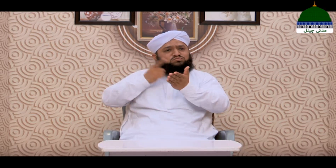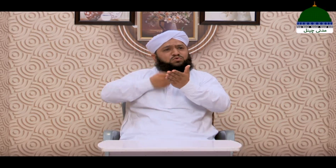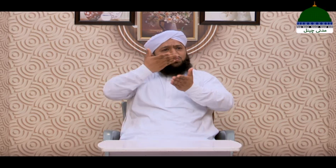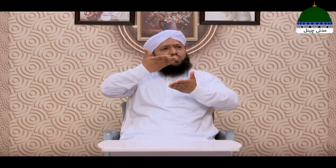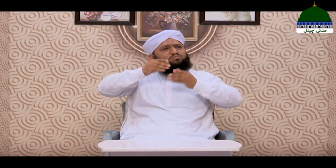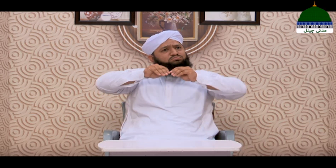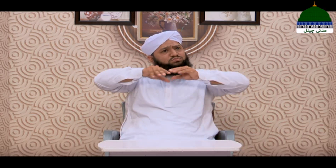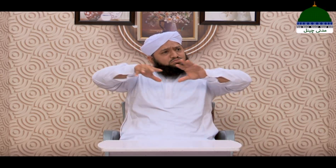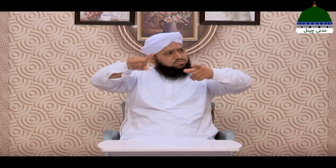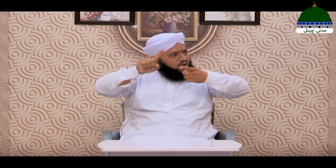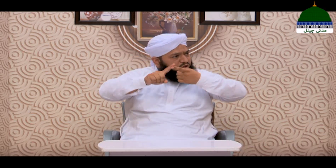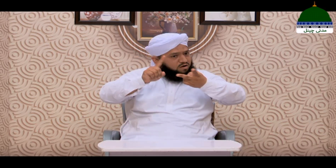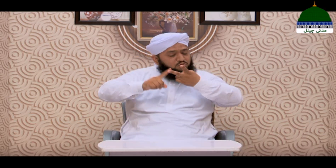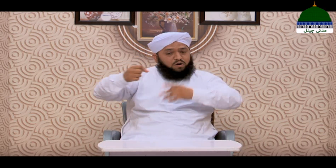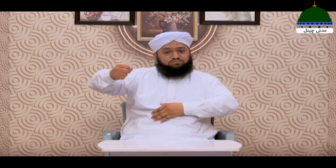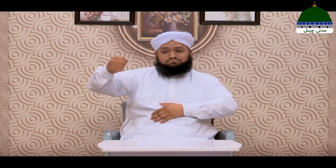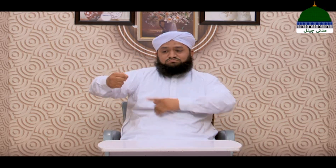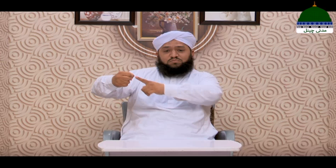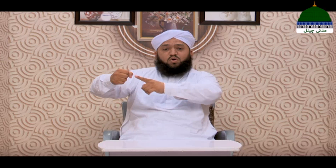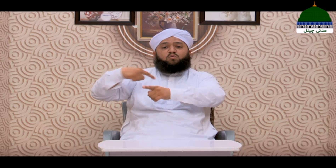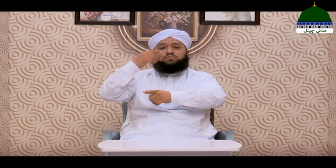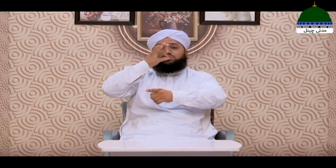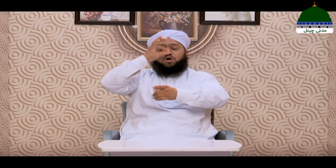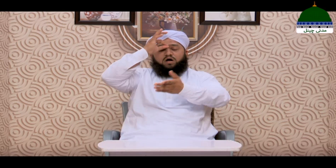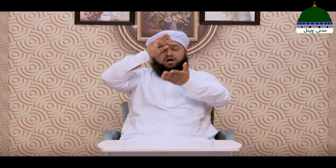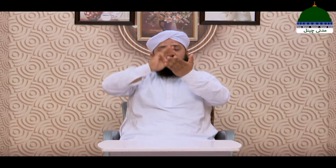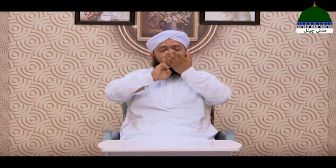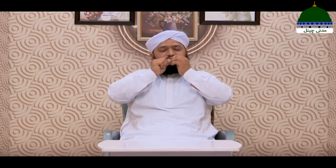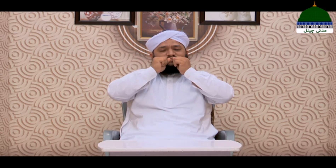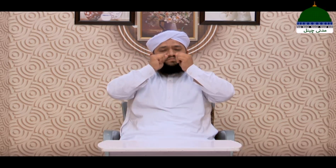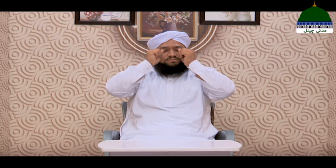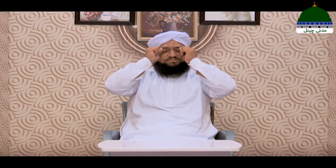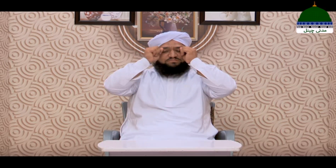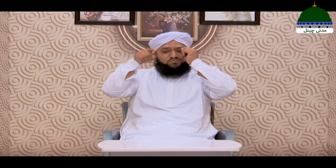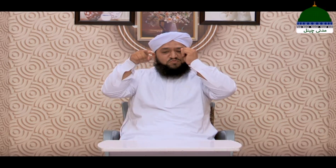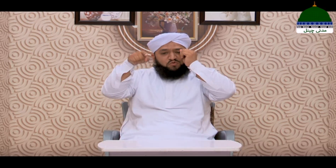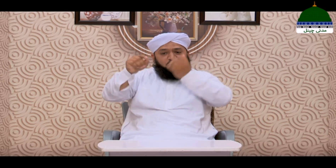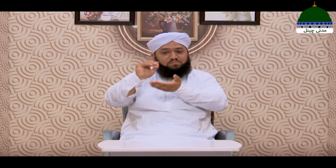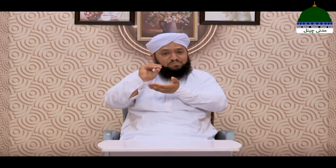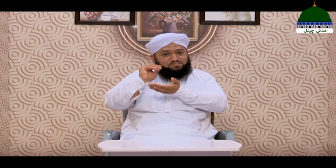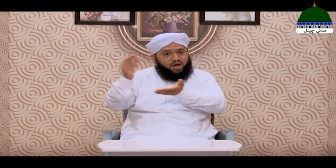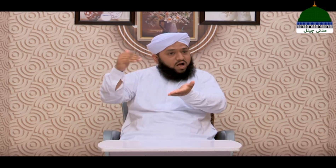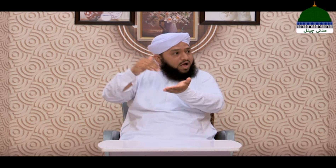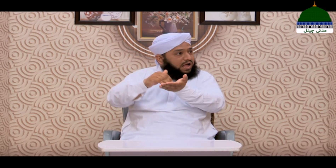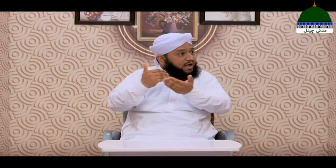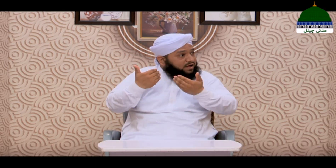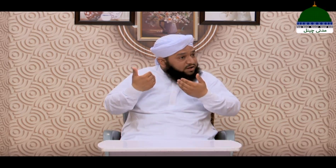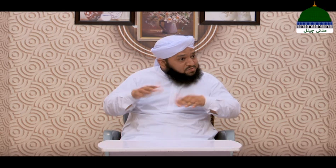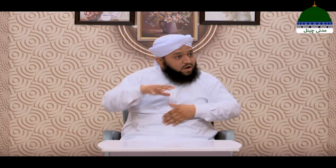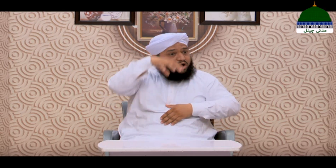اور صاحب عصا یعنی حضرت محمد صلی اللہ علیہ وآلہ وسلم ظاہر ہو جائیں اور وادی سماوا بہنے